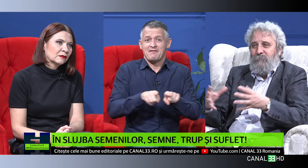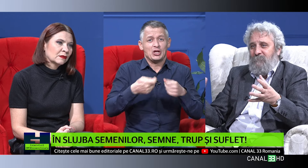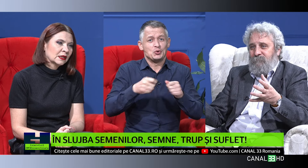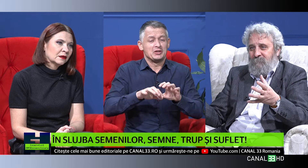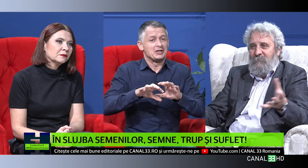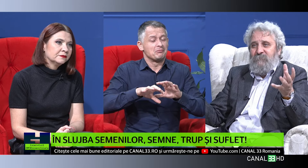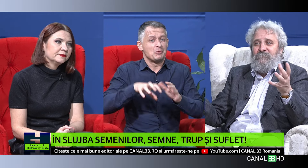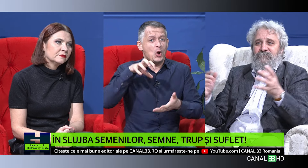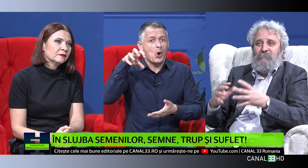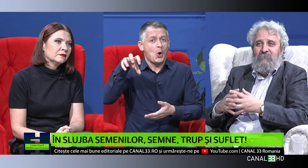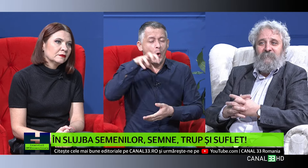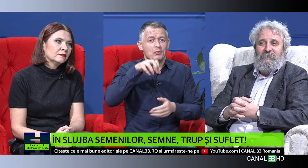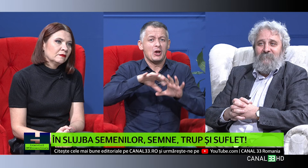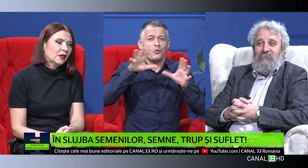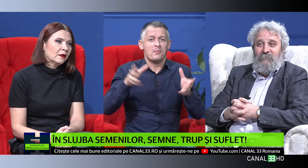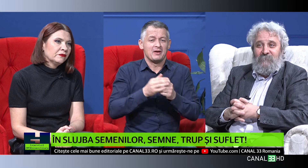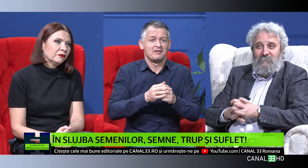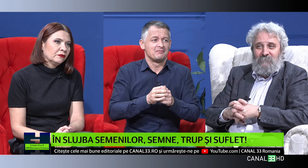limbajul Braille, de tip Braille. Da. E bine, nu.